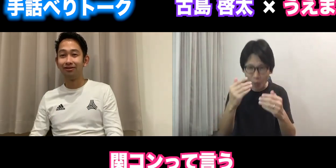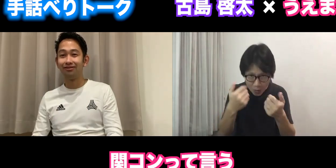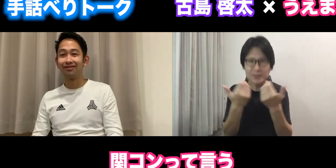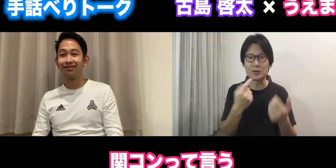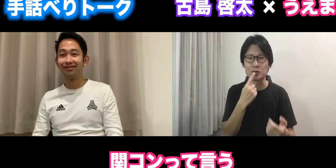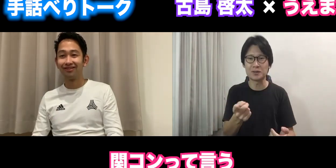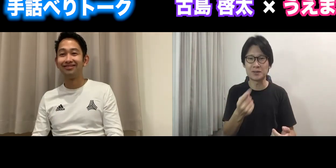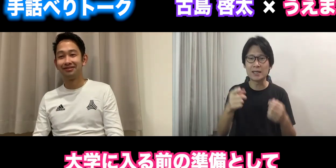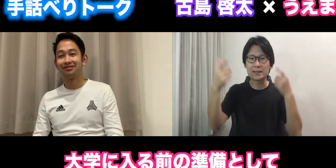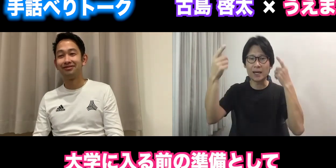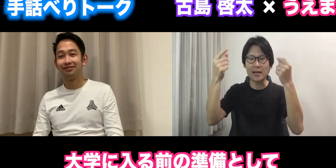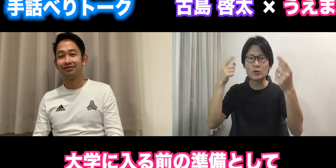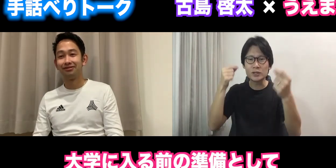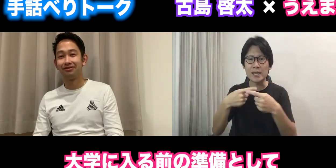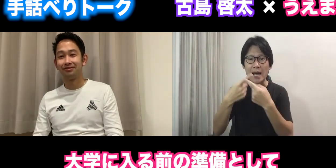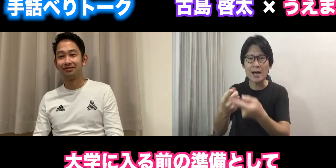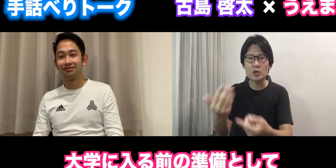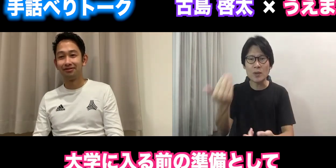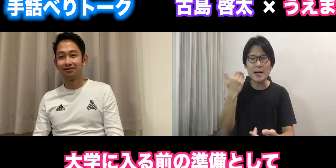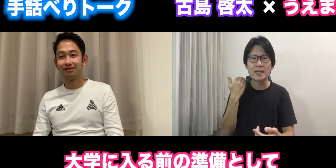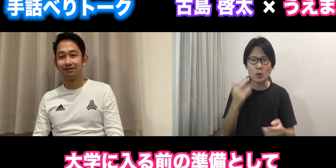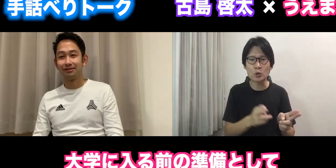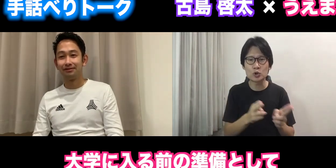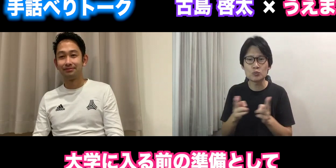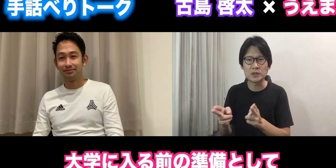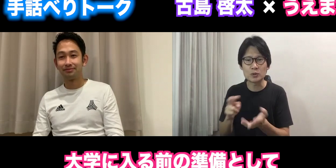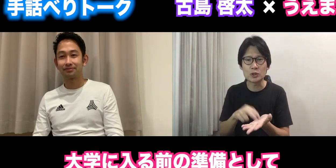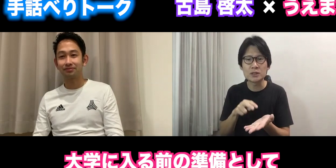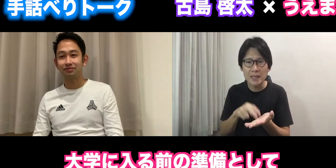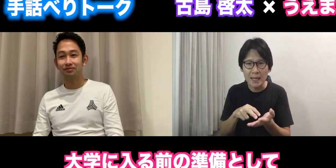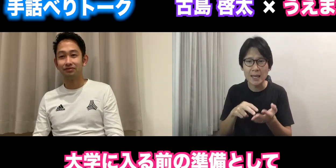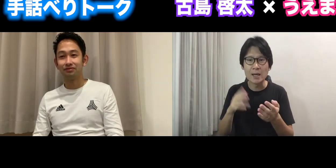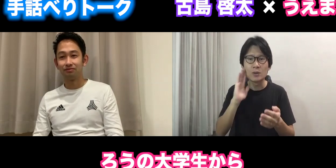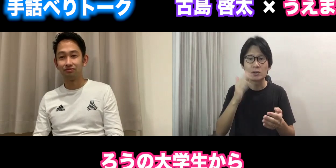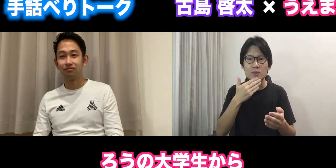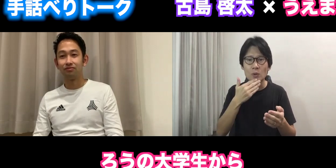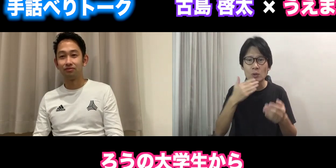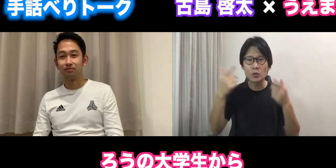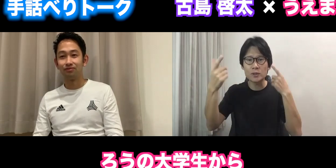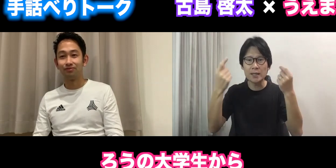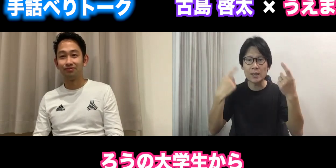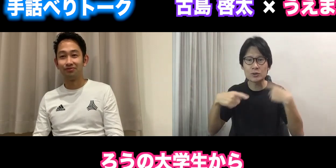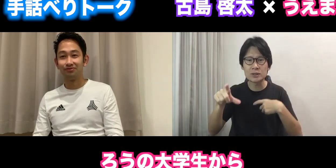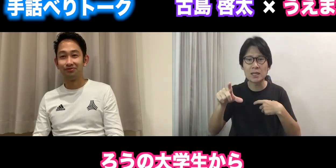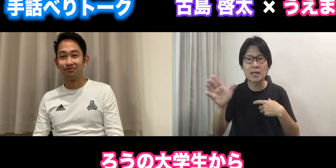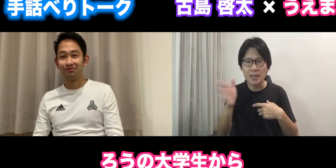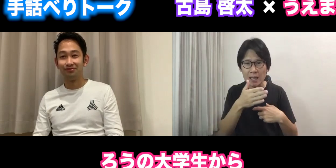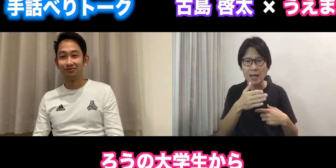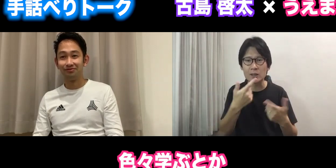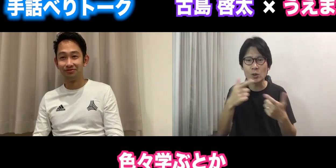continue逆に入る枚の準備として脳の大悪 c から用の